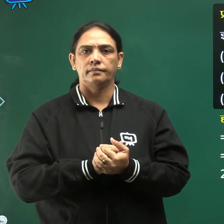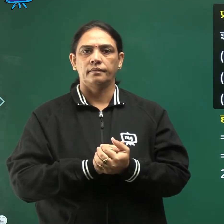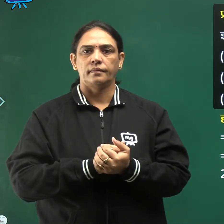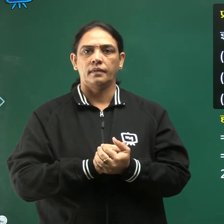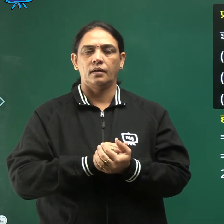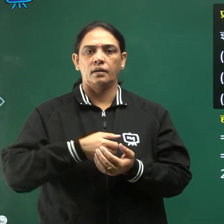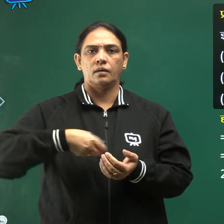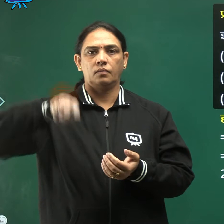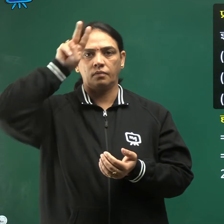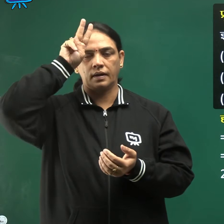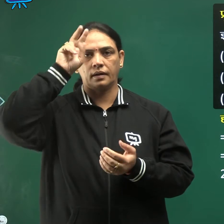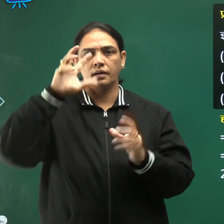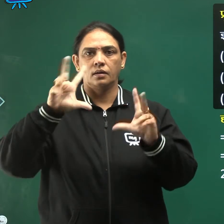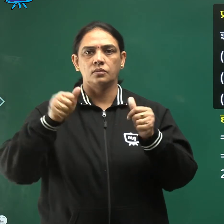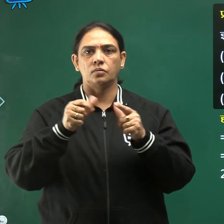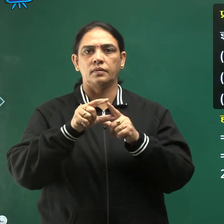वर्ग ज्ञात कीजिए